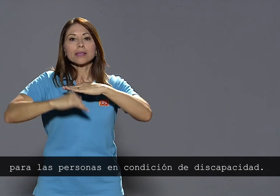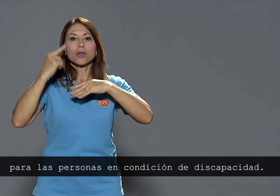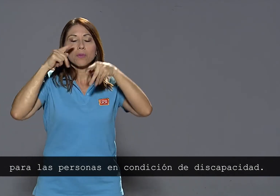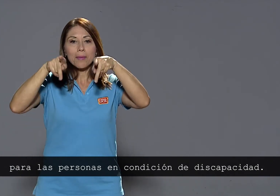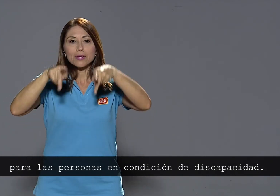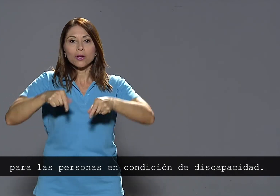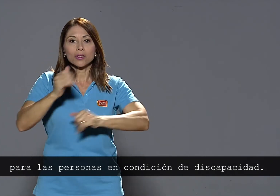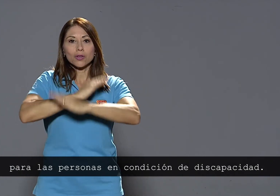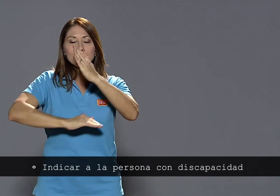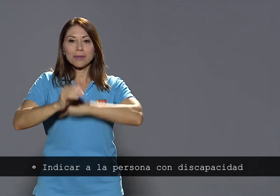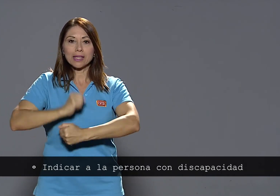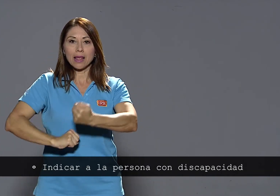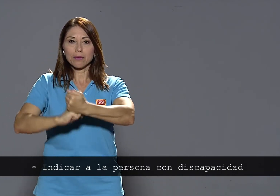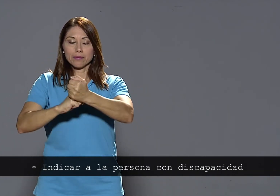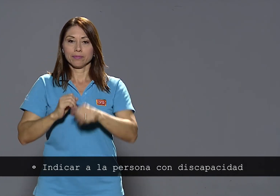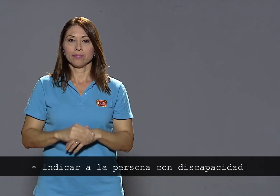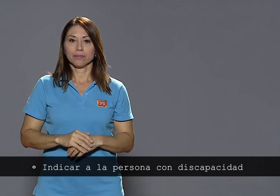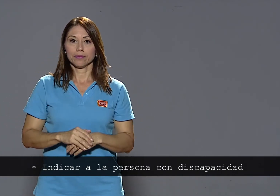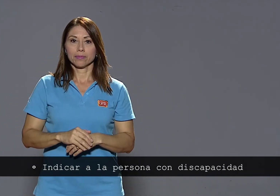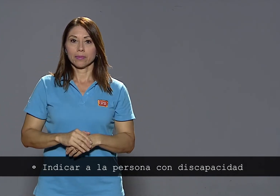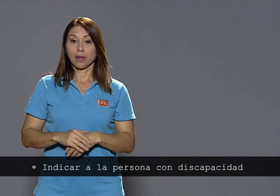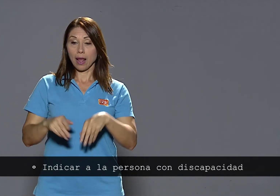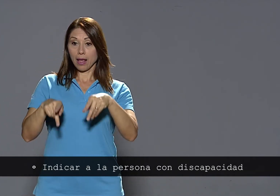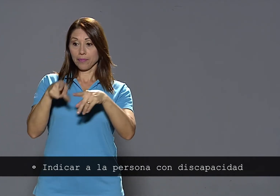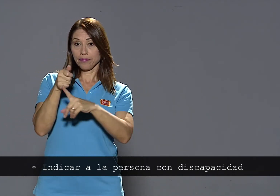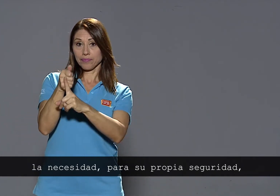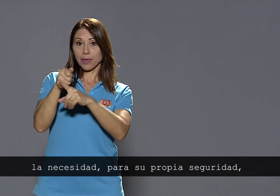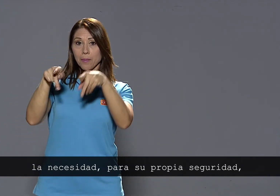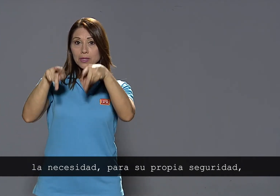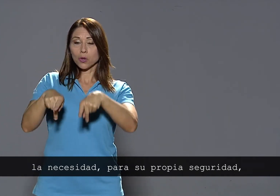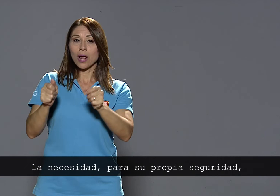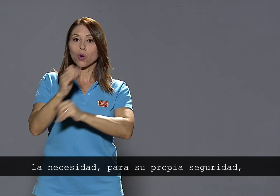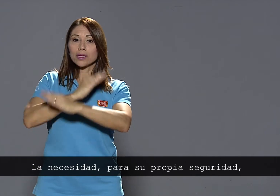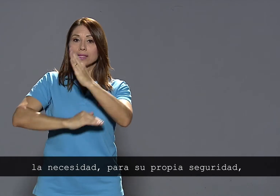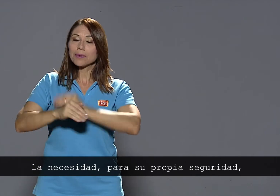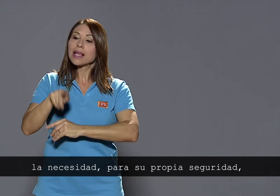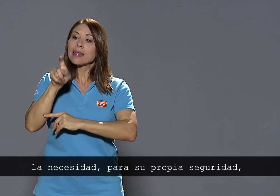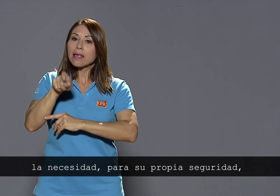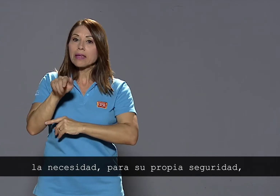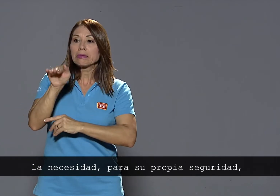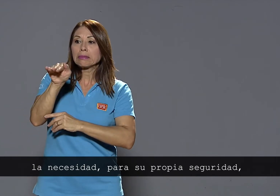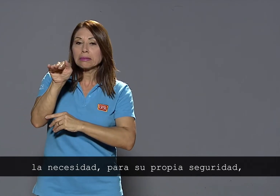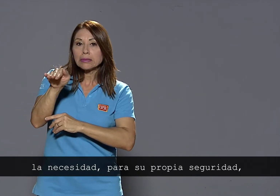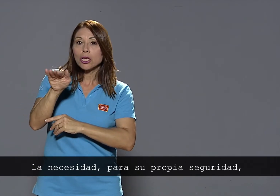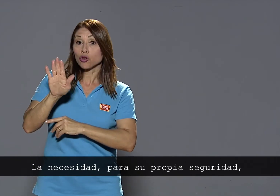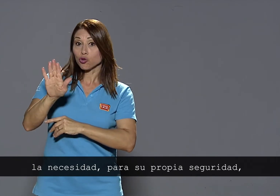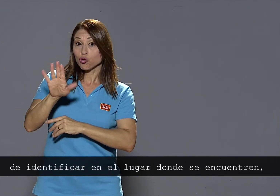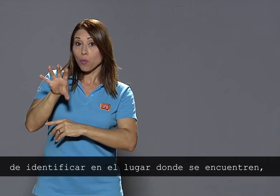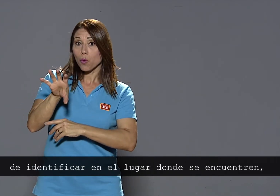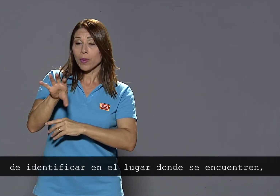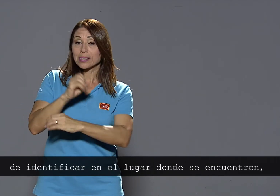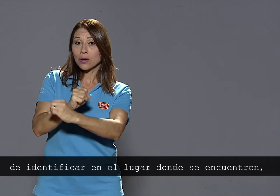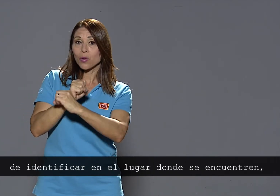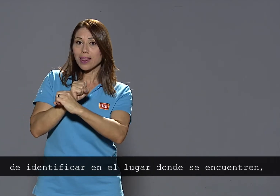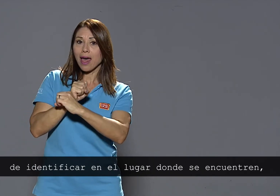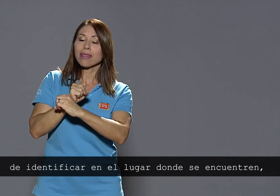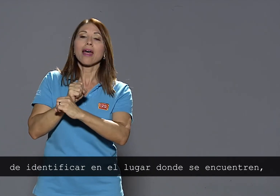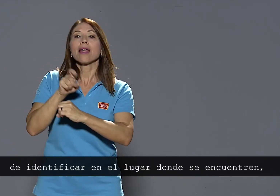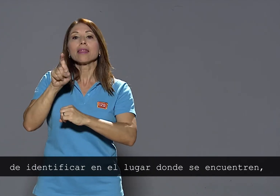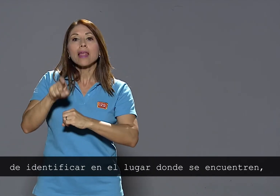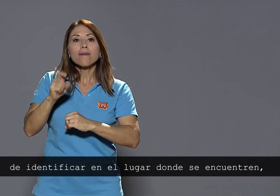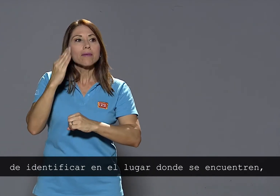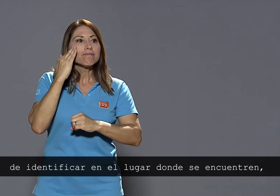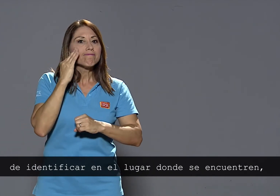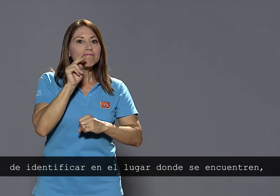discapacidad. Indicar a la persona con discapacidad la necesidad para su propia seguridad de identificar en el